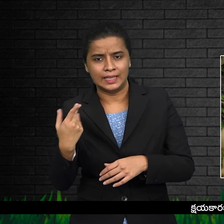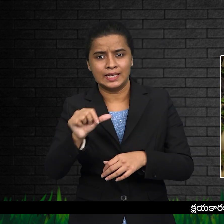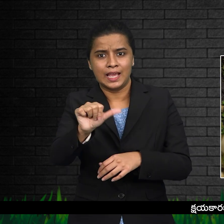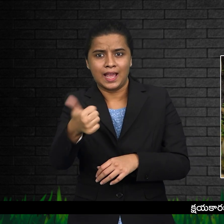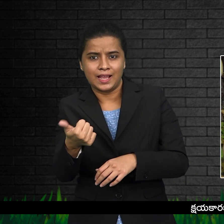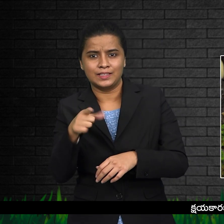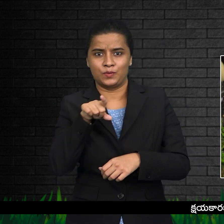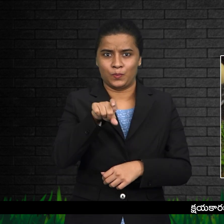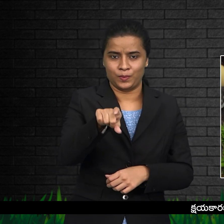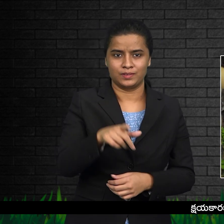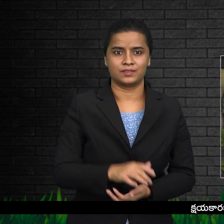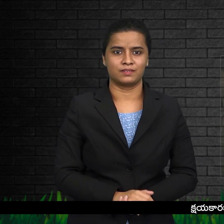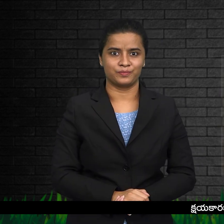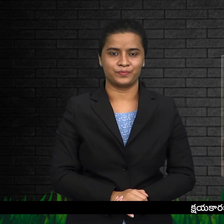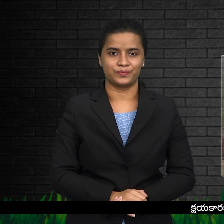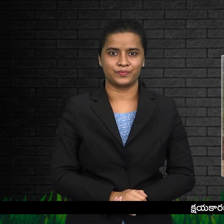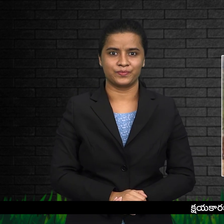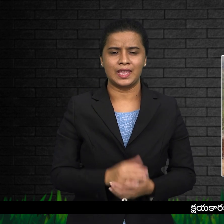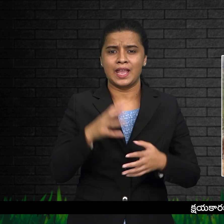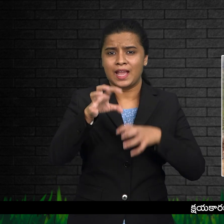క్షయకారకాలు లేక శిథిలీకరాలు,